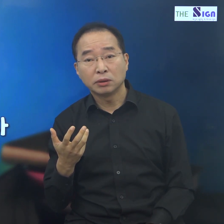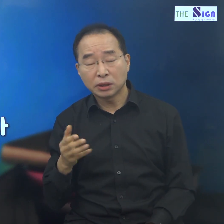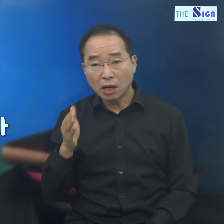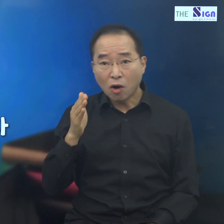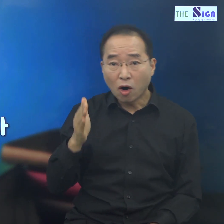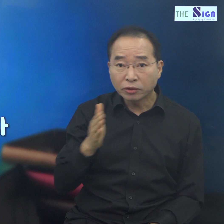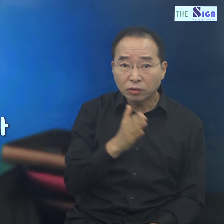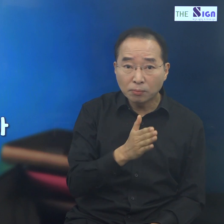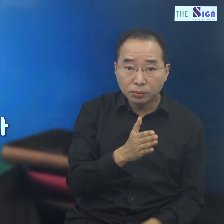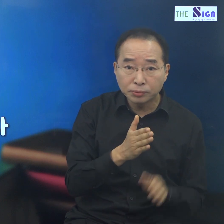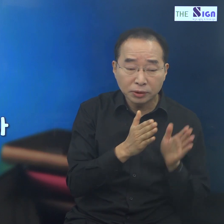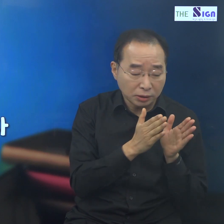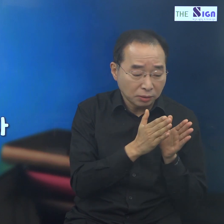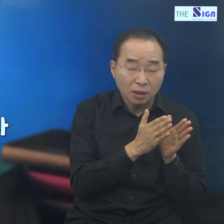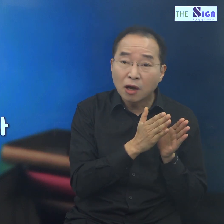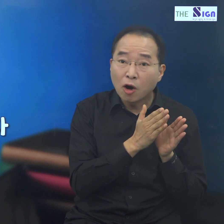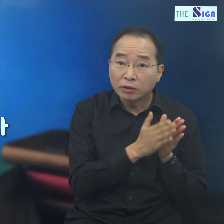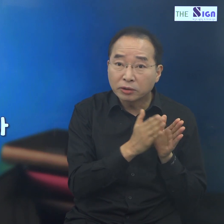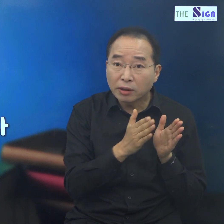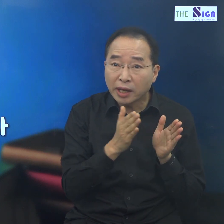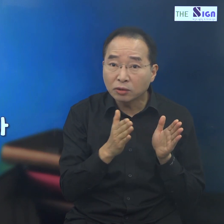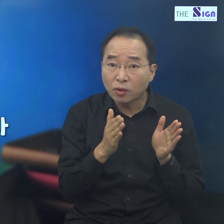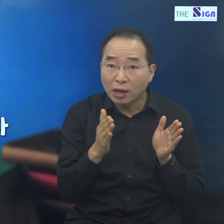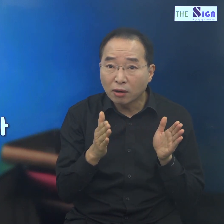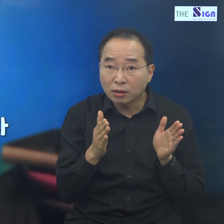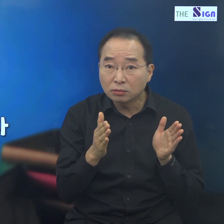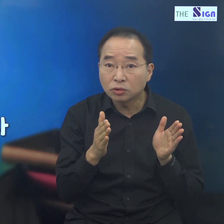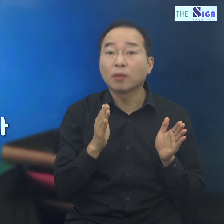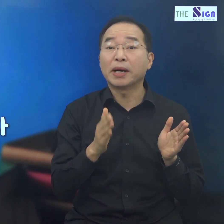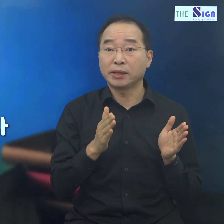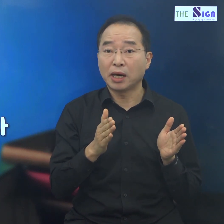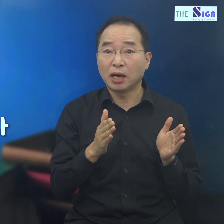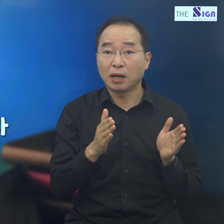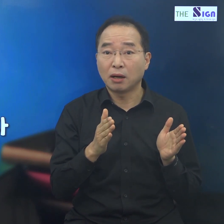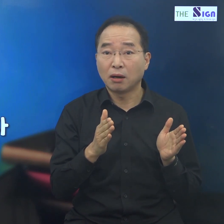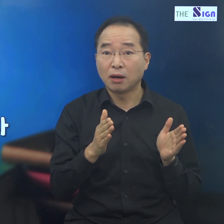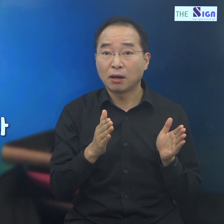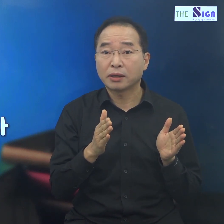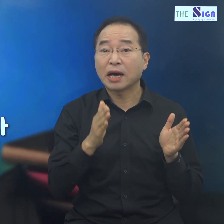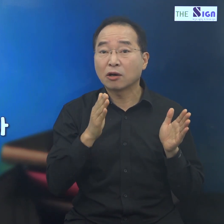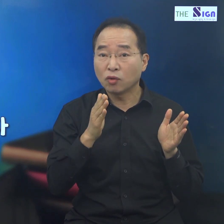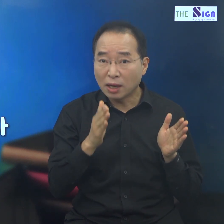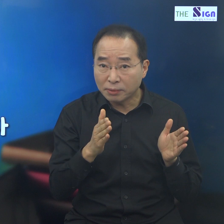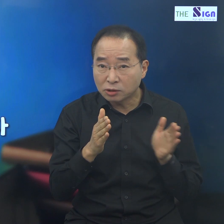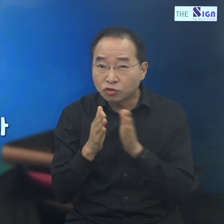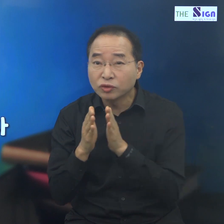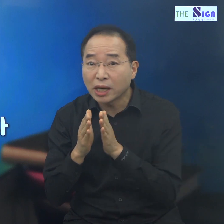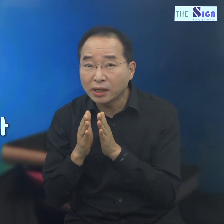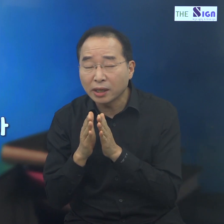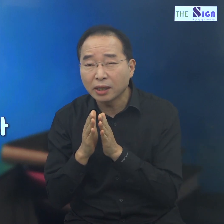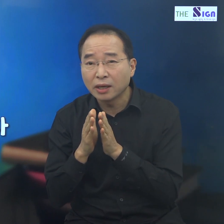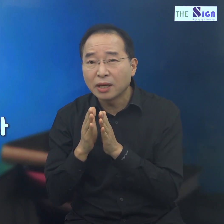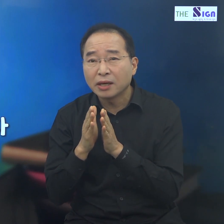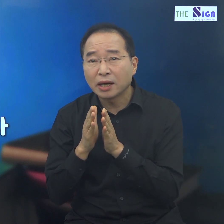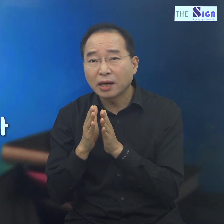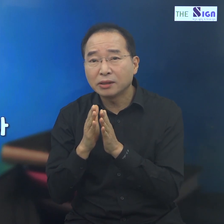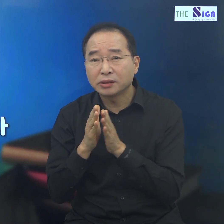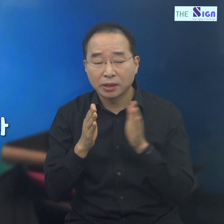그러니까 어떤 부분은, 어떤 행동한 거는 정말이야 라고 하면서 중간에 약간